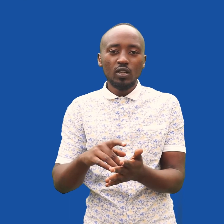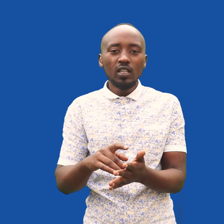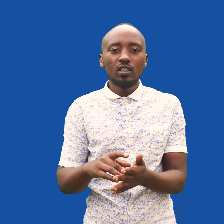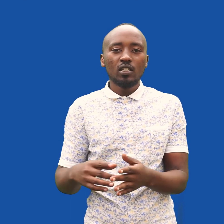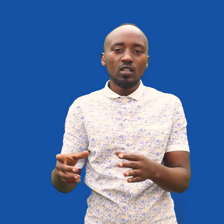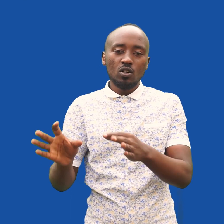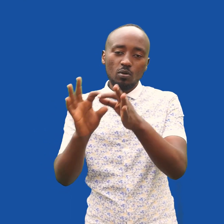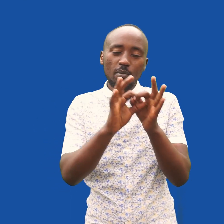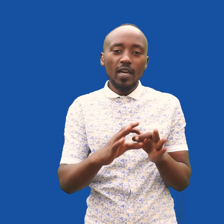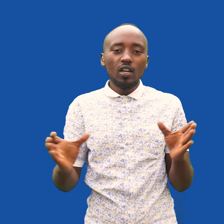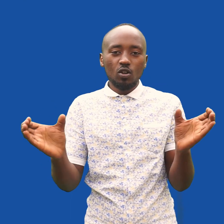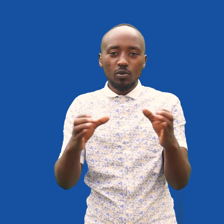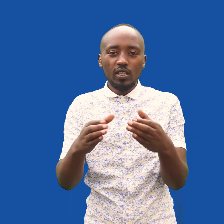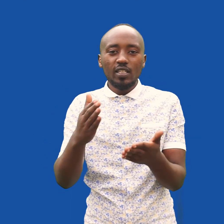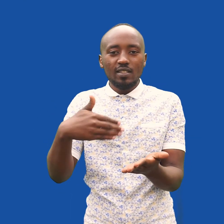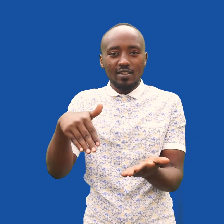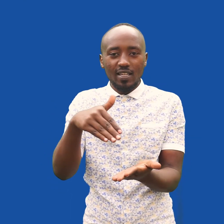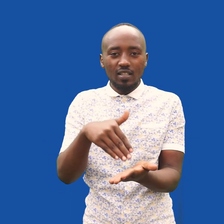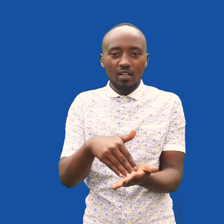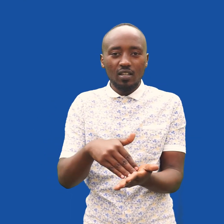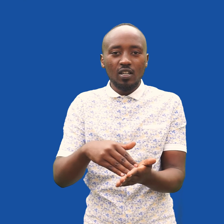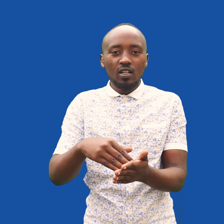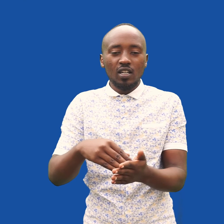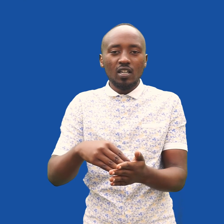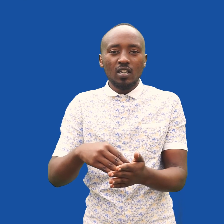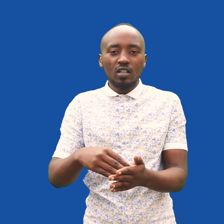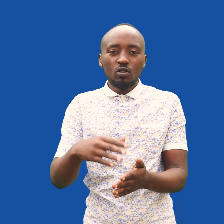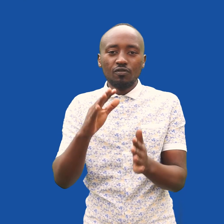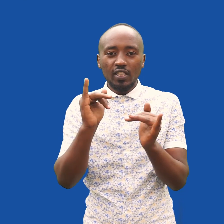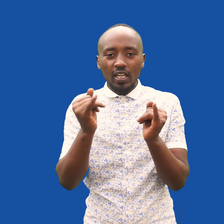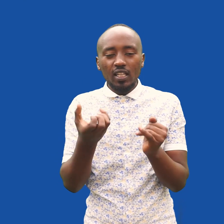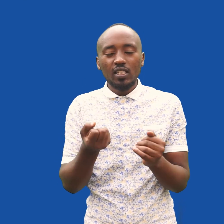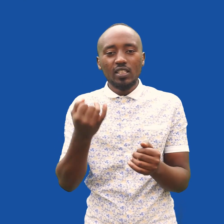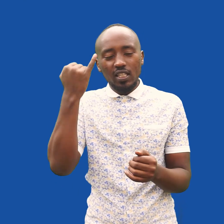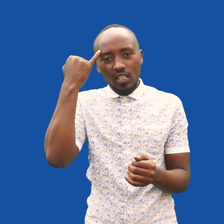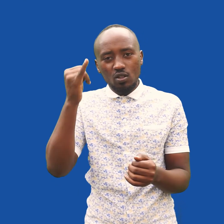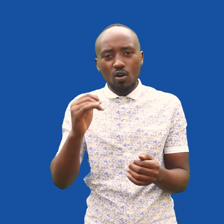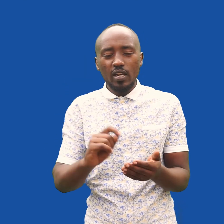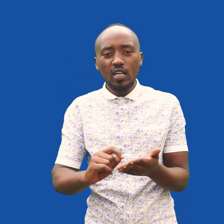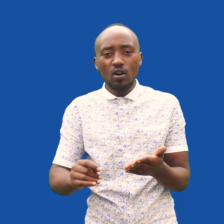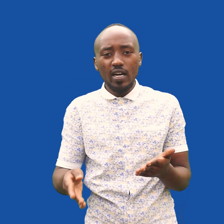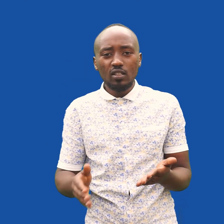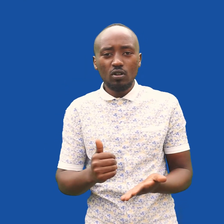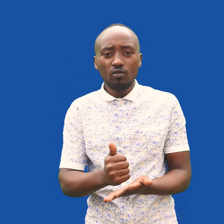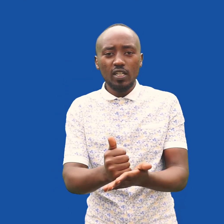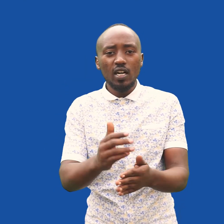Kuri, uumye, community center. Ufite, igiteche dezo wakwandika wohasi, tuwakufasha,